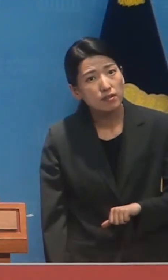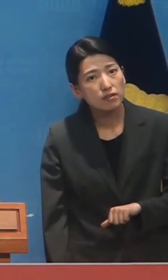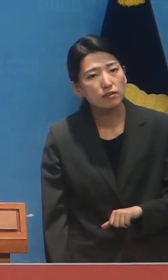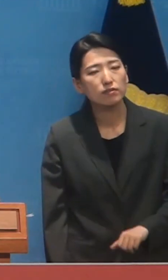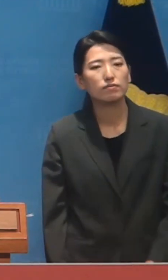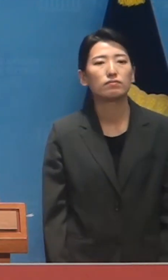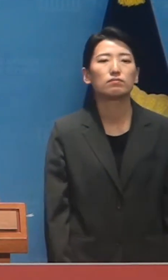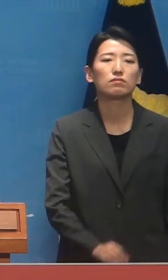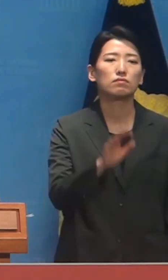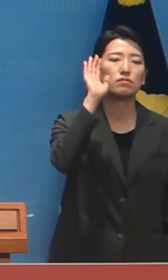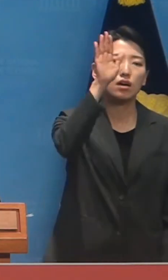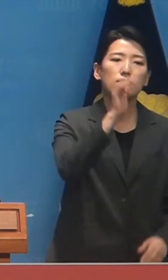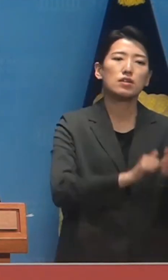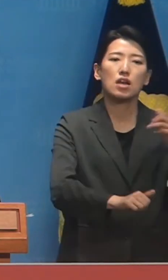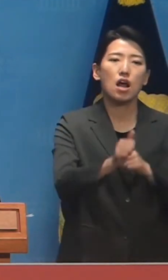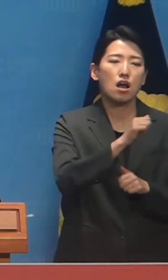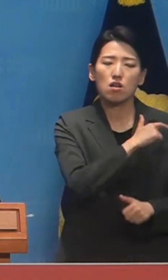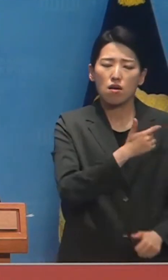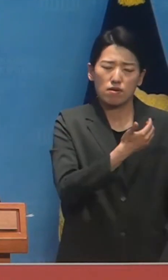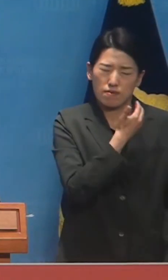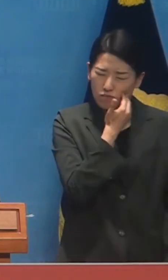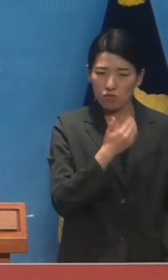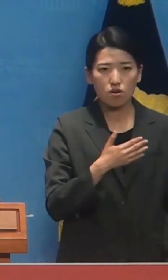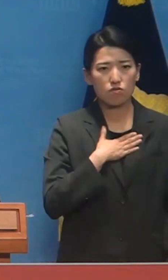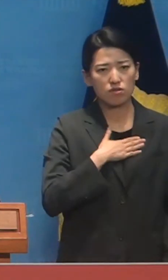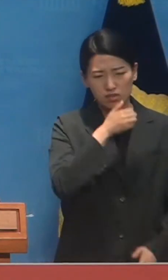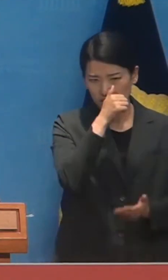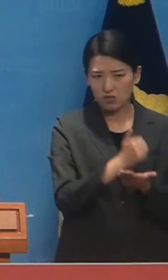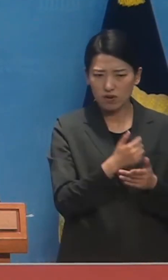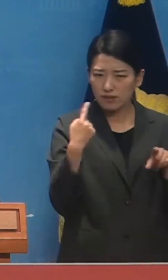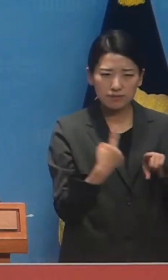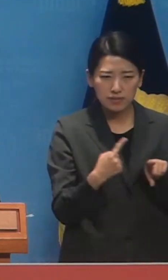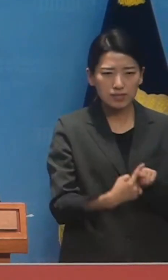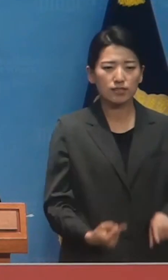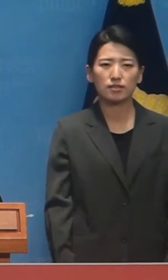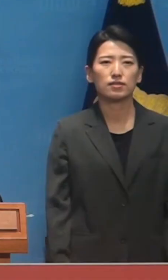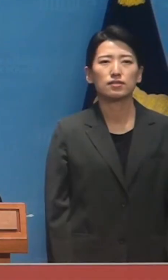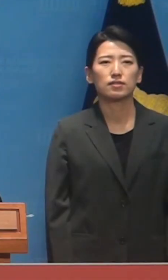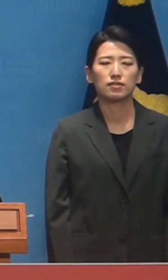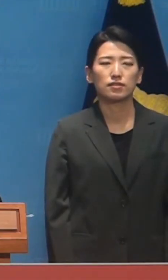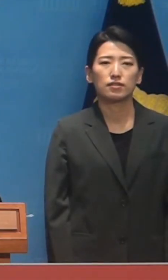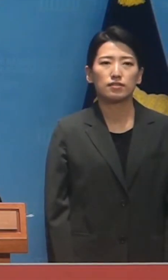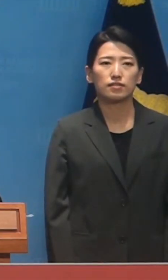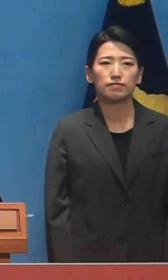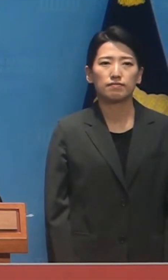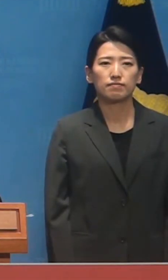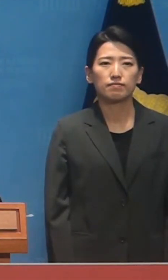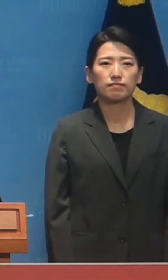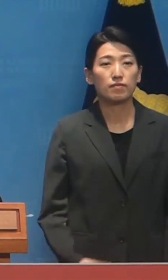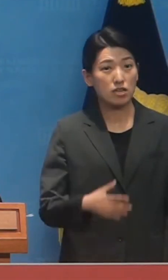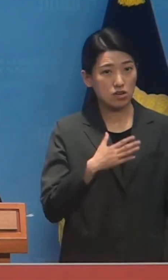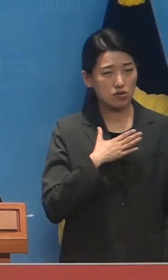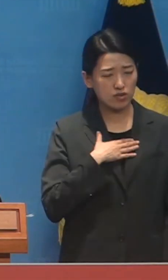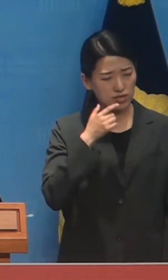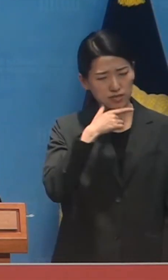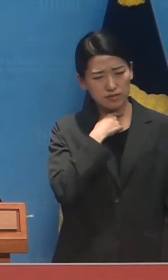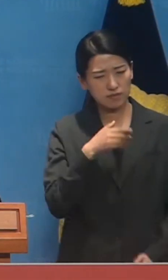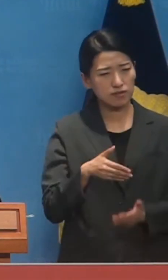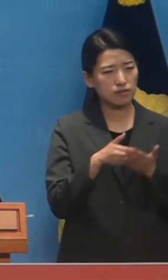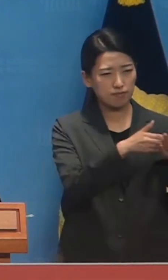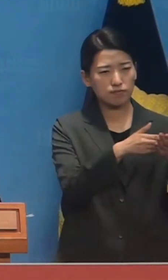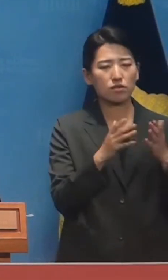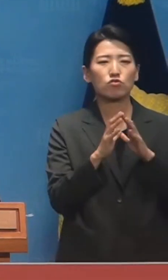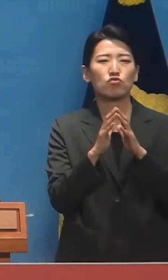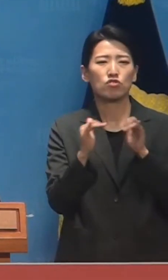수 없는 죄를 짓게 될 줄 압니다. 이것은 우리의 요청이자